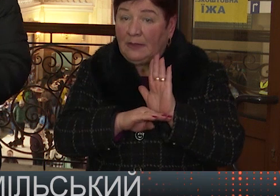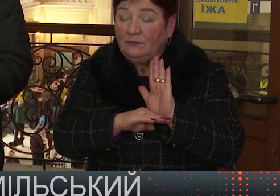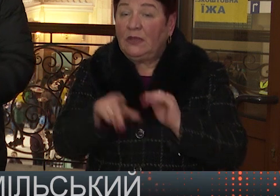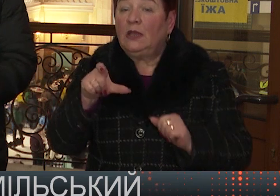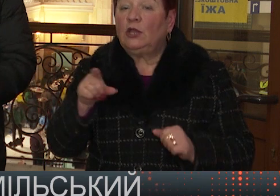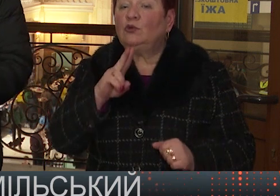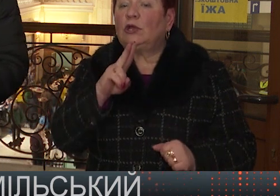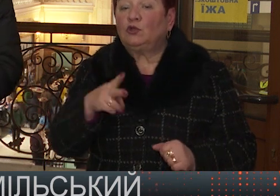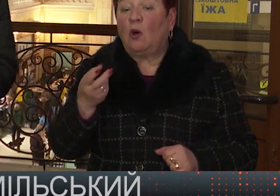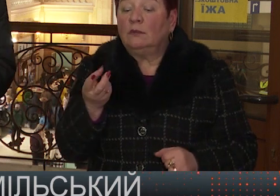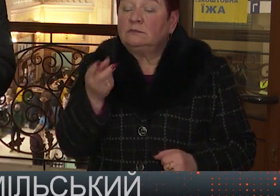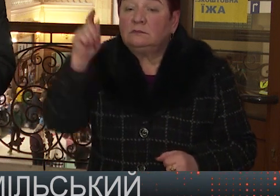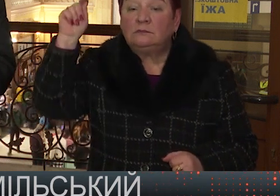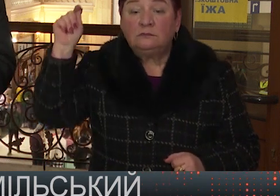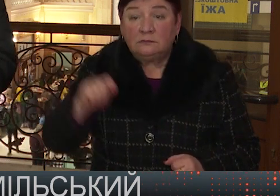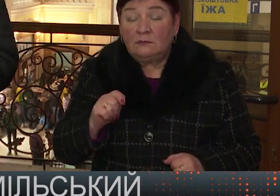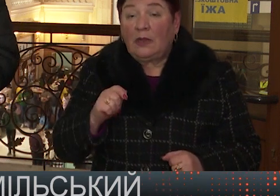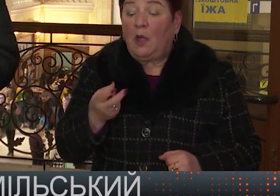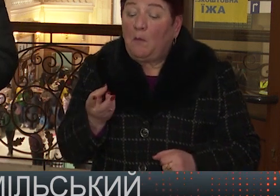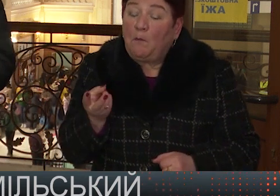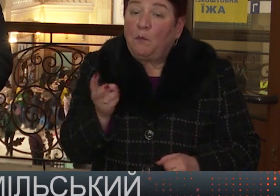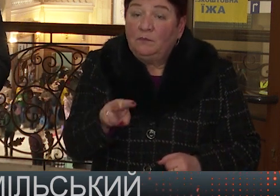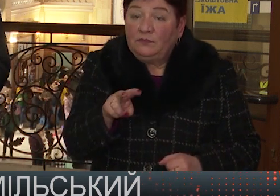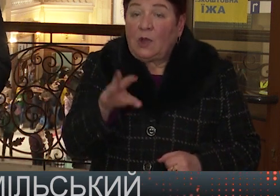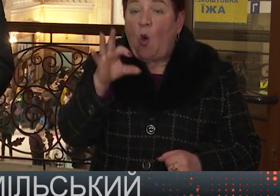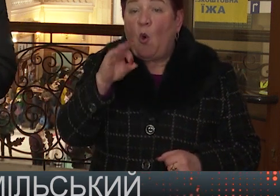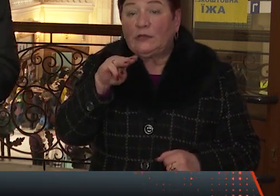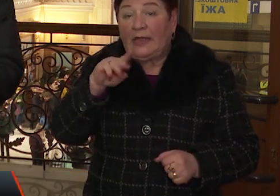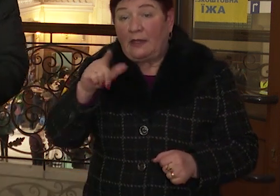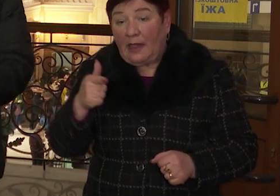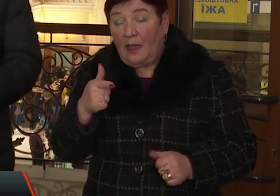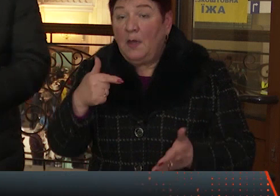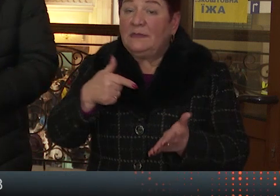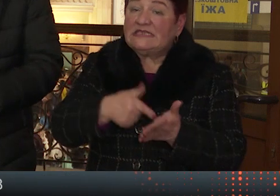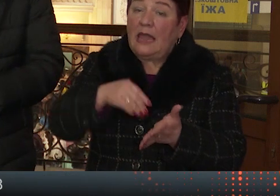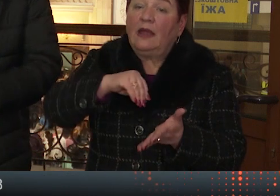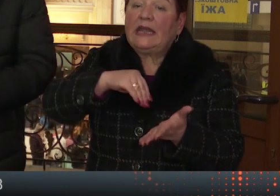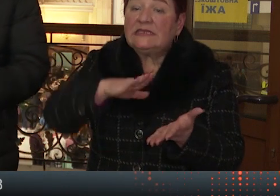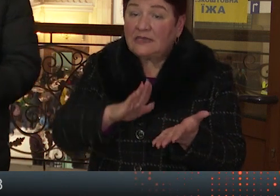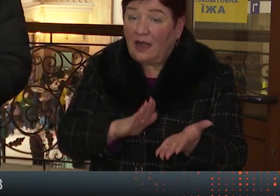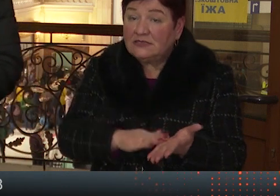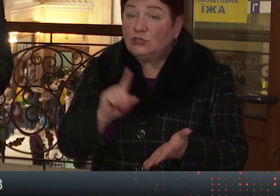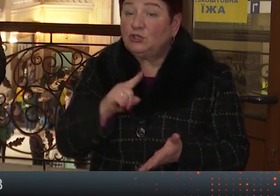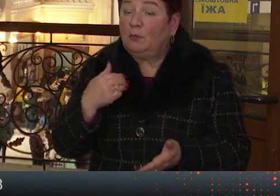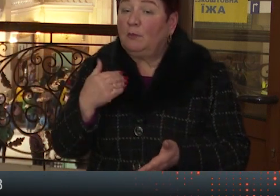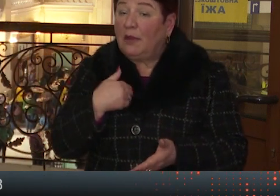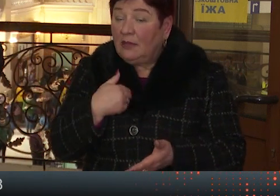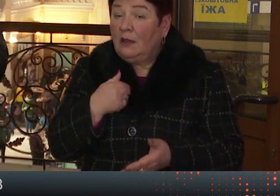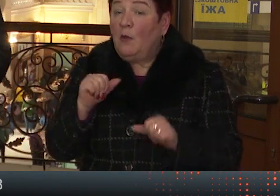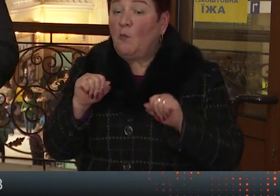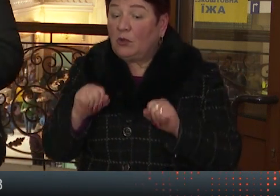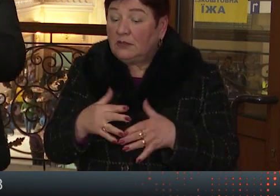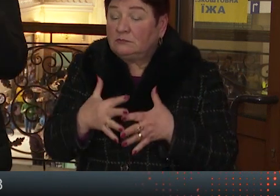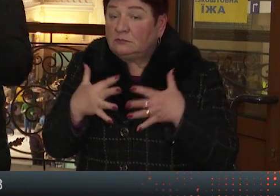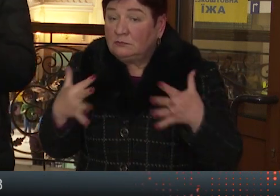хто приїхав, пройти через ОТГ, де вони поселені, або через міста, реєстрацію свою, щоб ми максимально мали реєстр, в